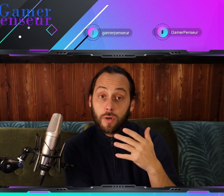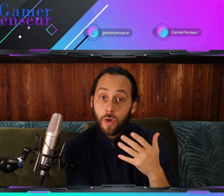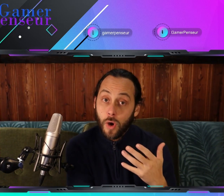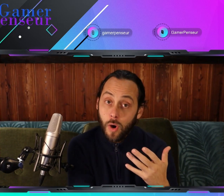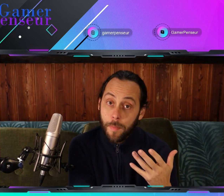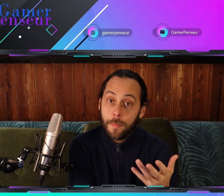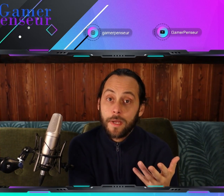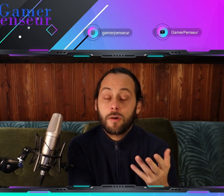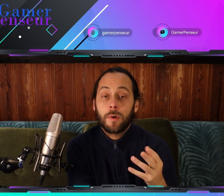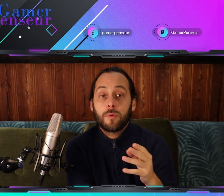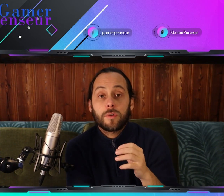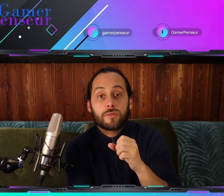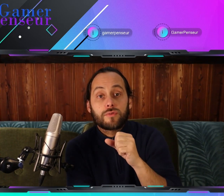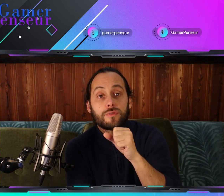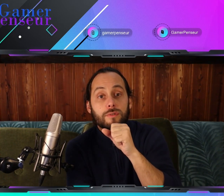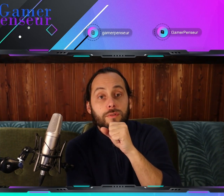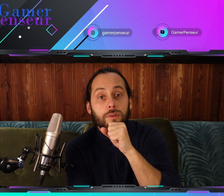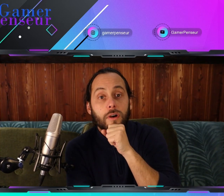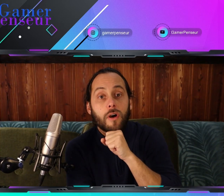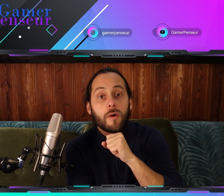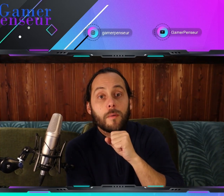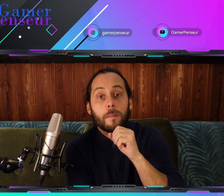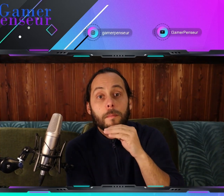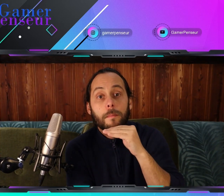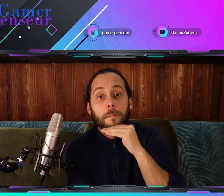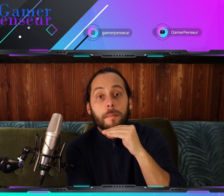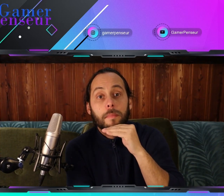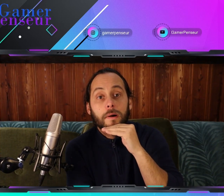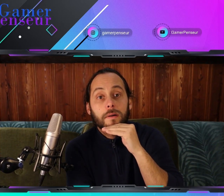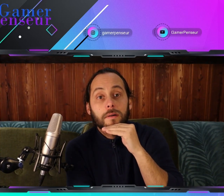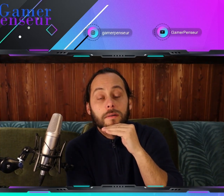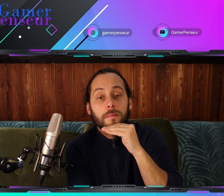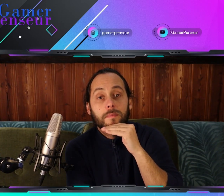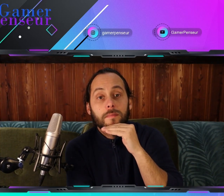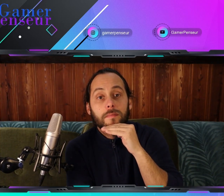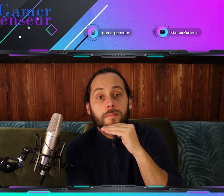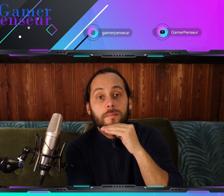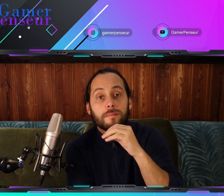On aura le grand-papa et grand-maman. On rajoute juste le grand-papa.